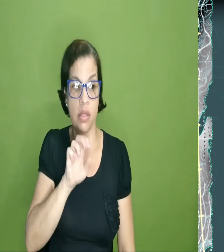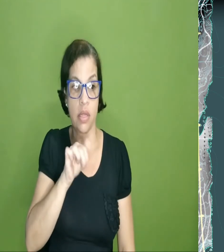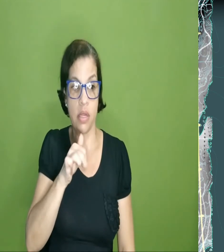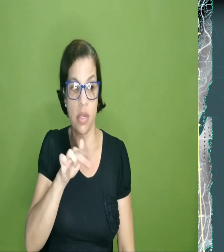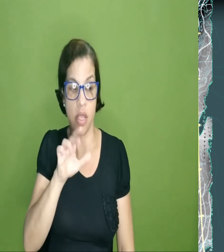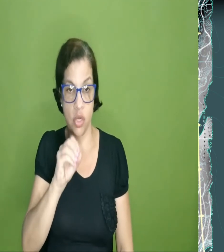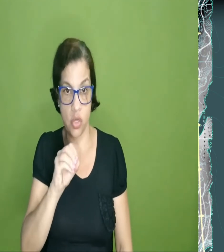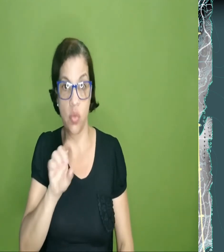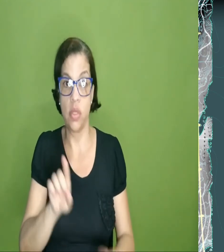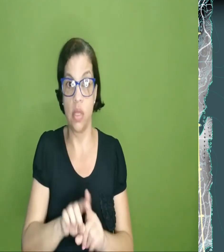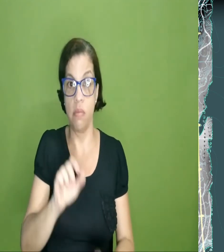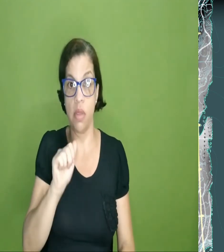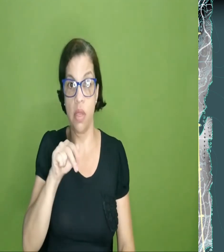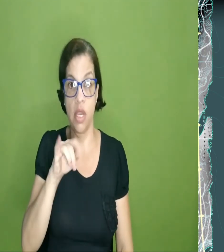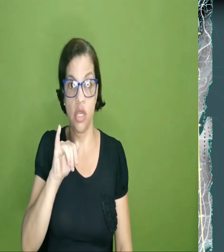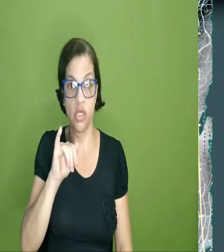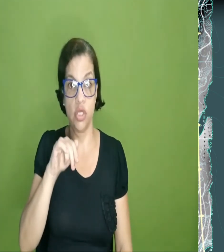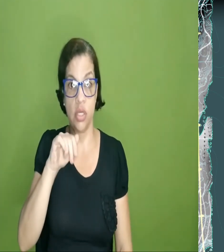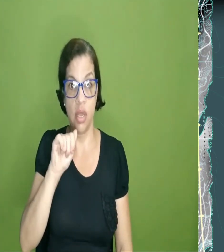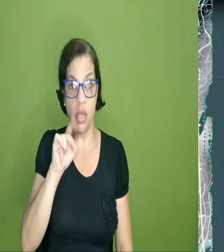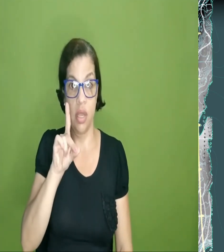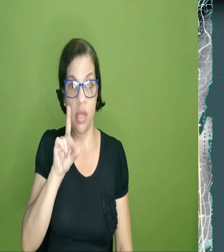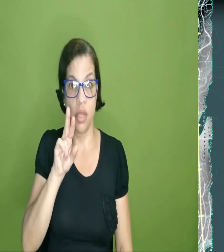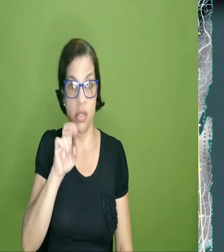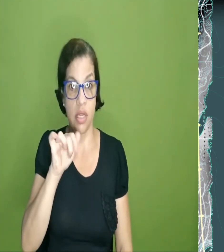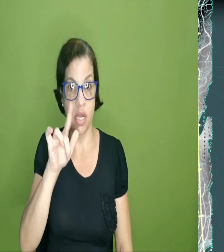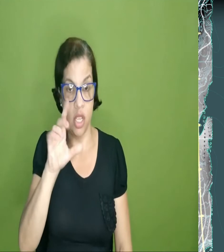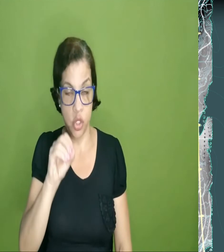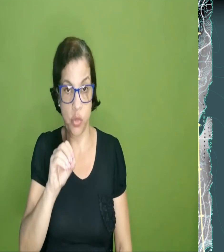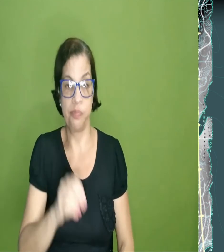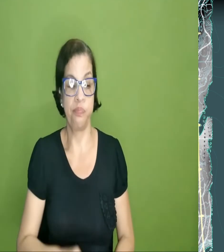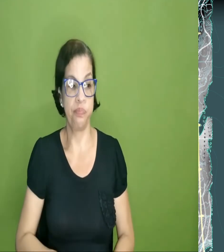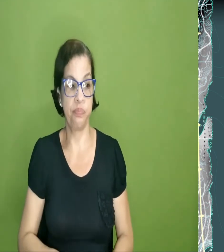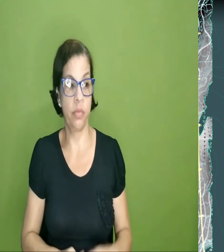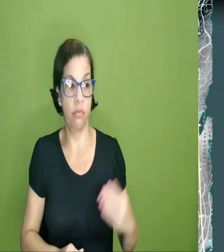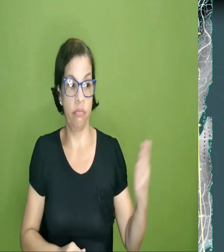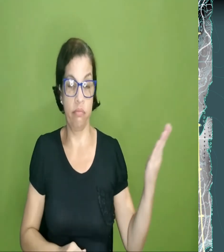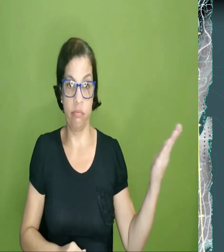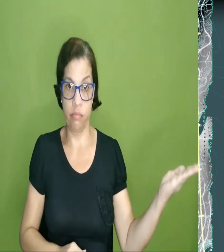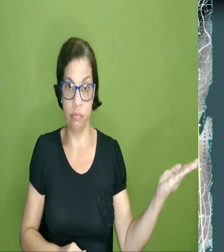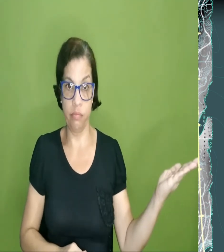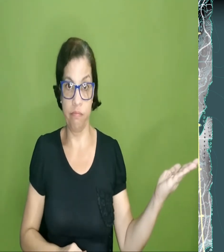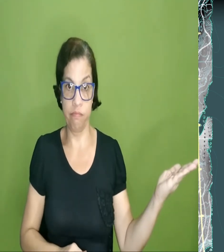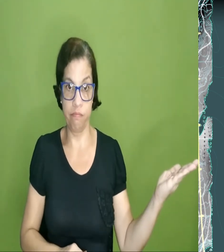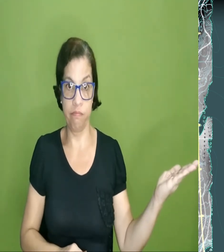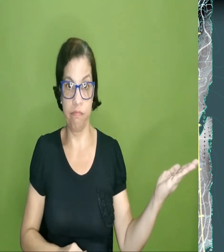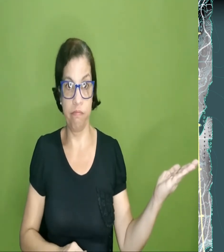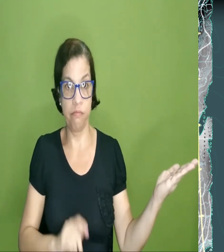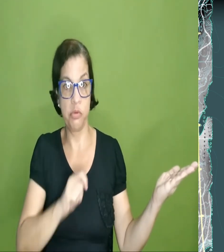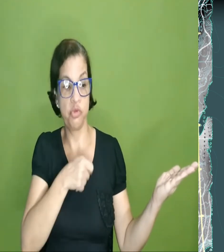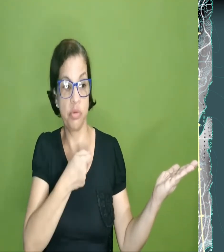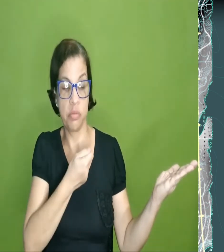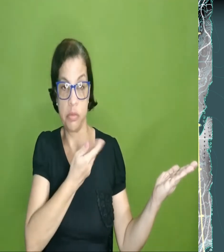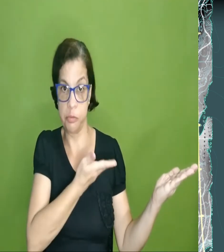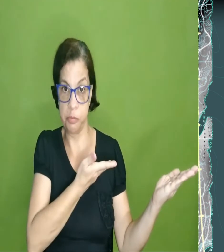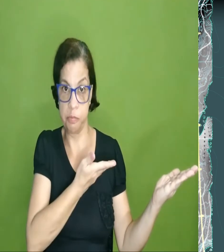antiadrenérgicos. Os fármacos adrenérgicos também são chamados de simpatomiméticos ou